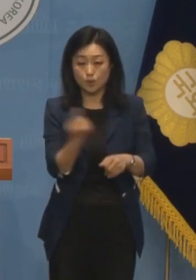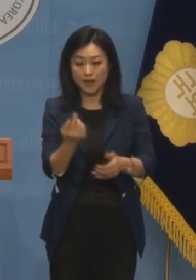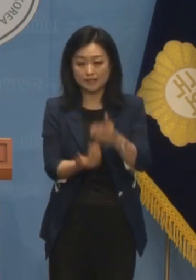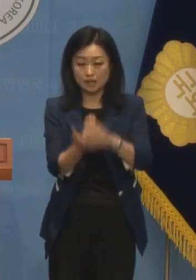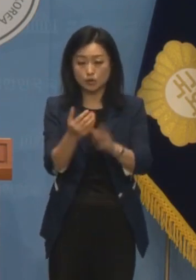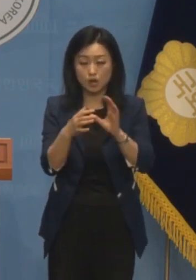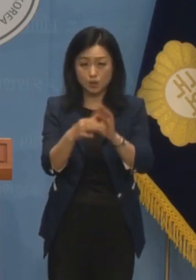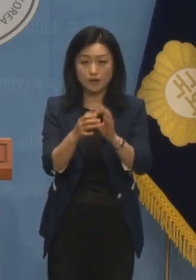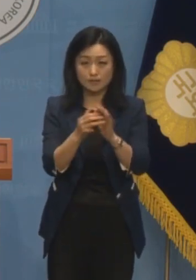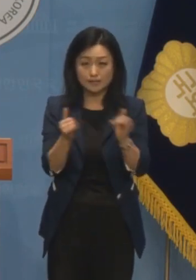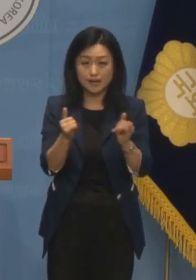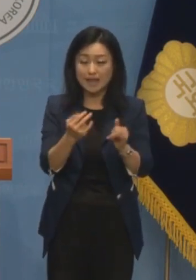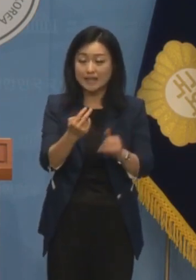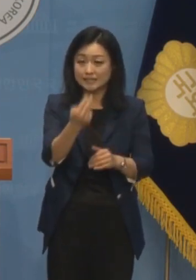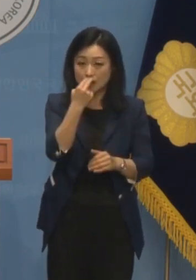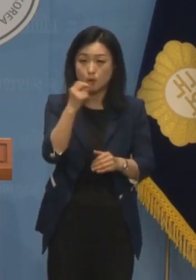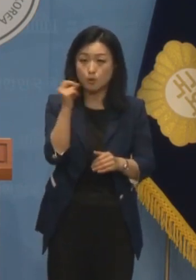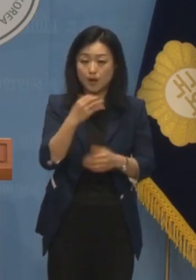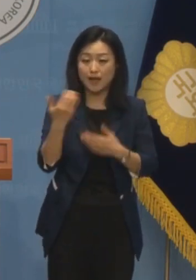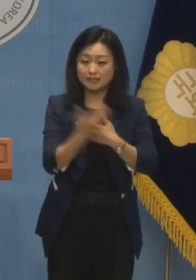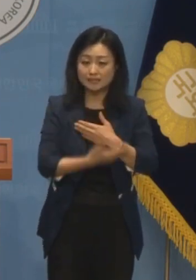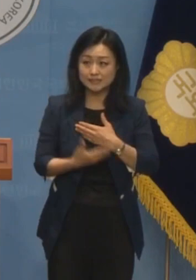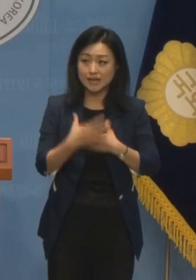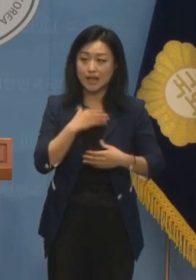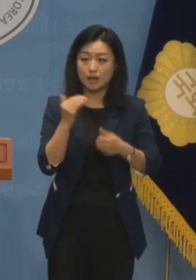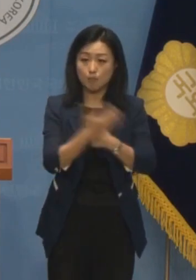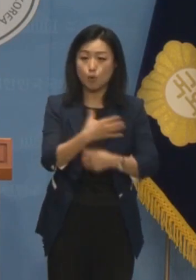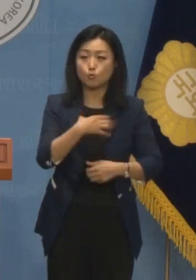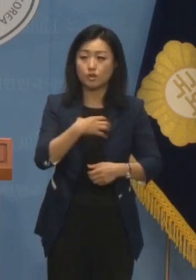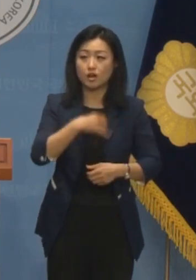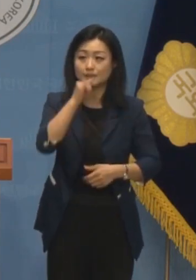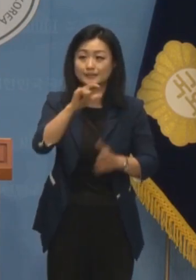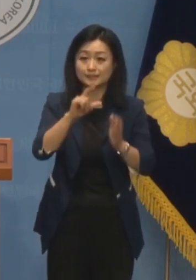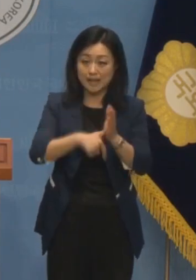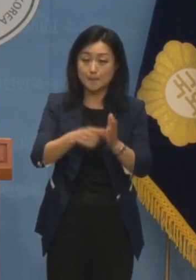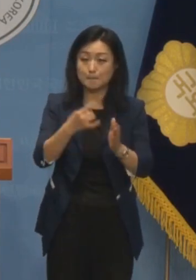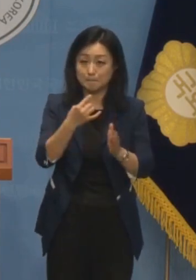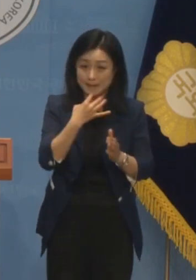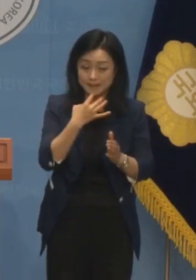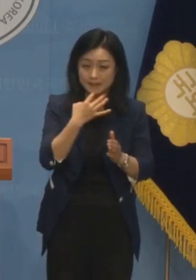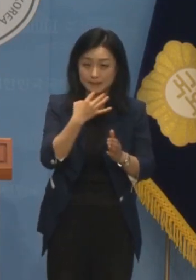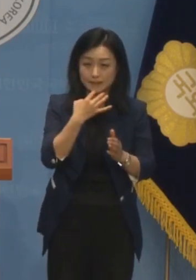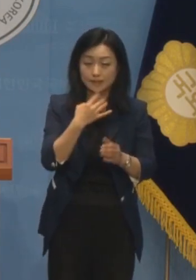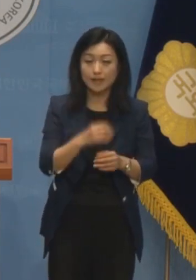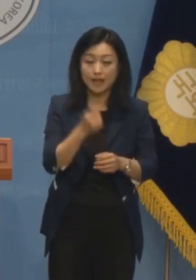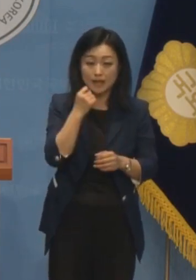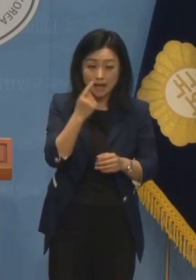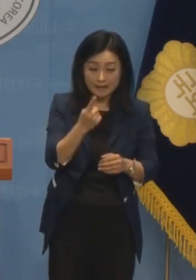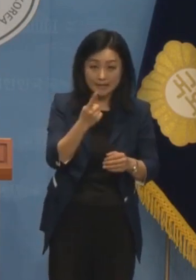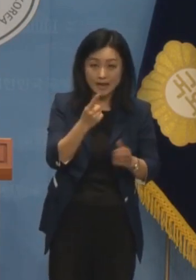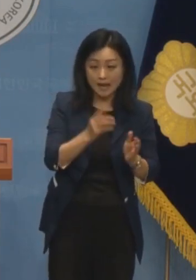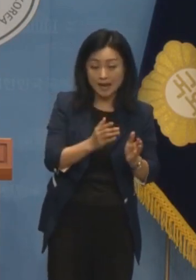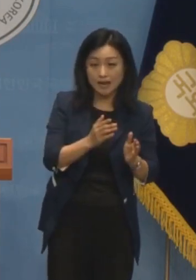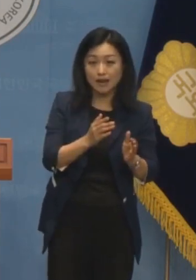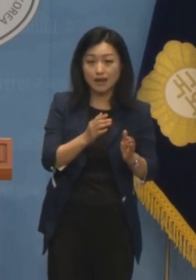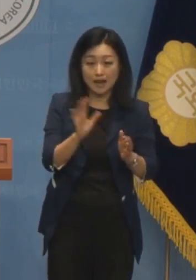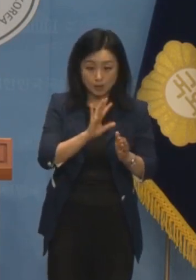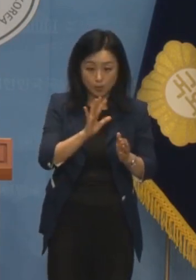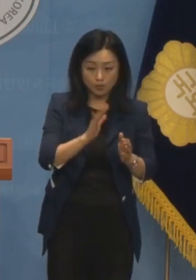사건 관계인의 생명이나 신체의 안전을 위협할 우려가 있는 경우에는 해당 사유가 해소될